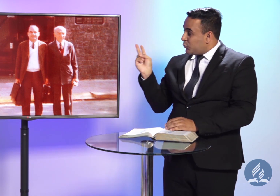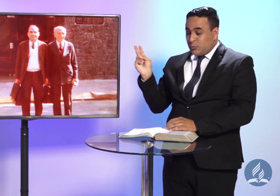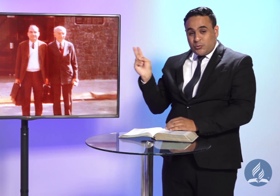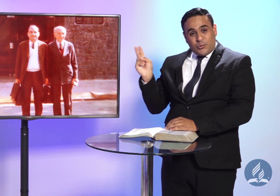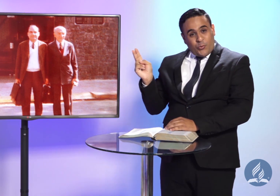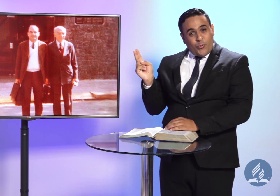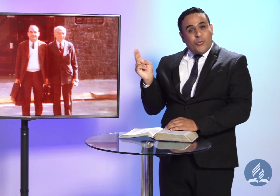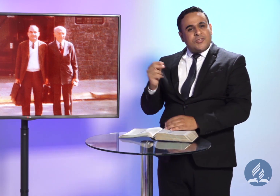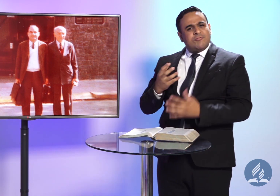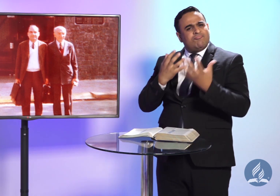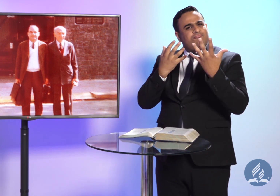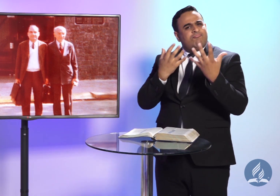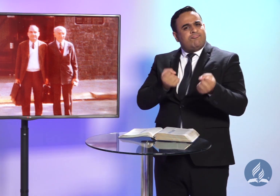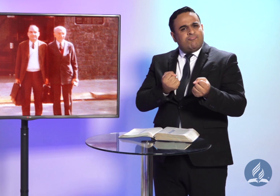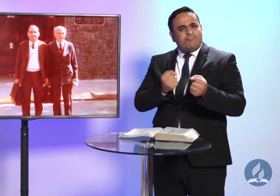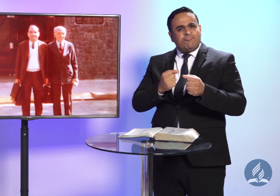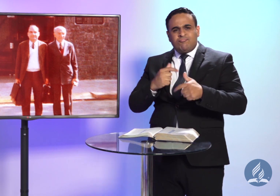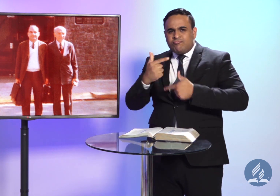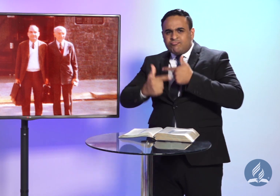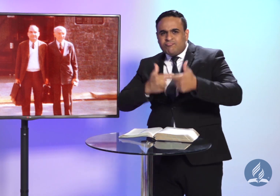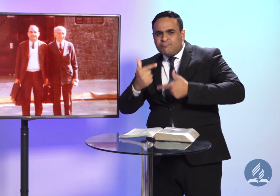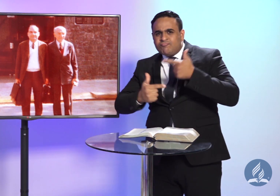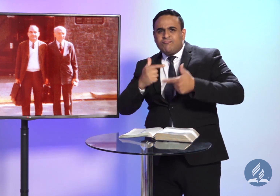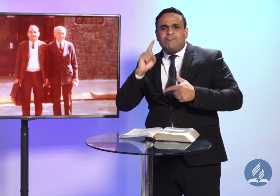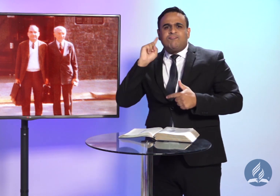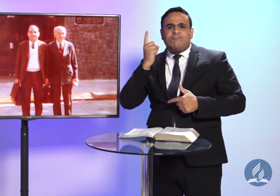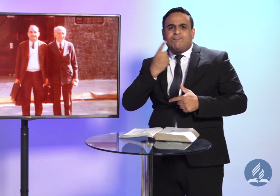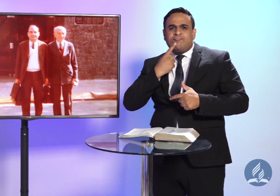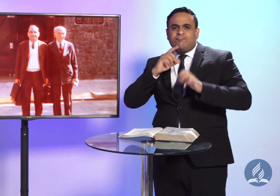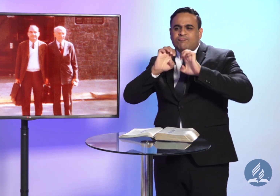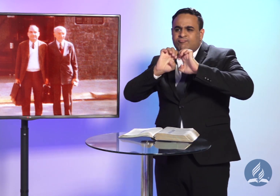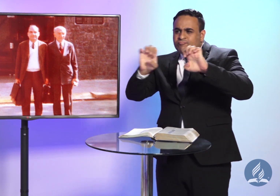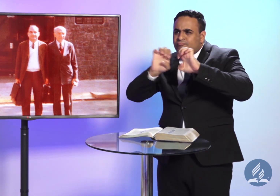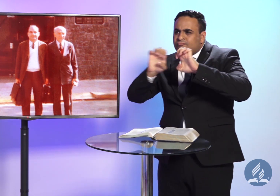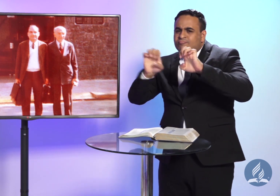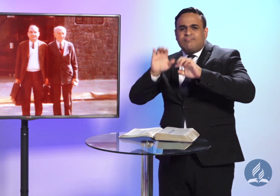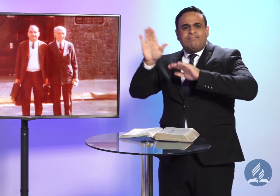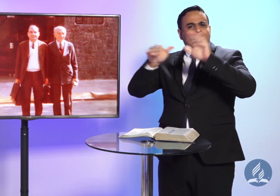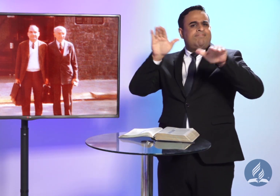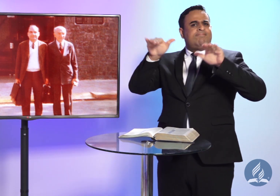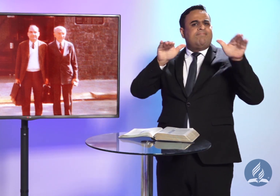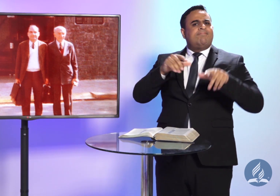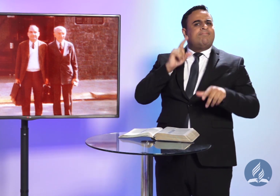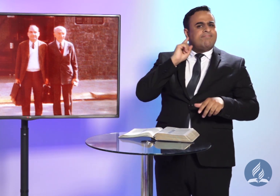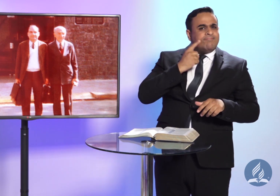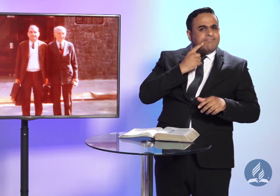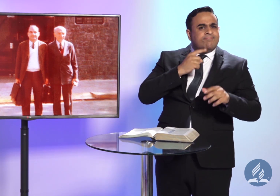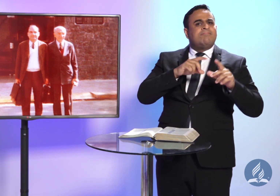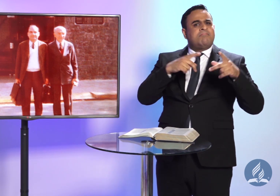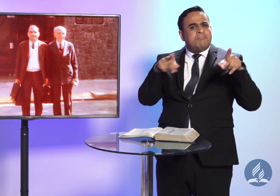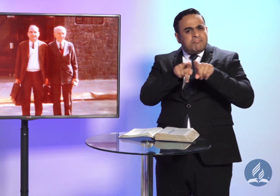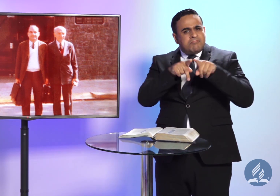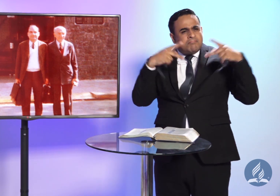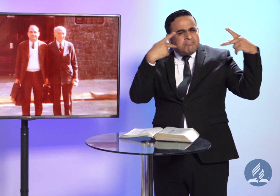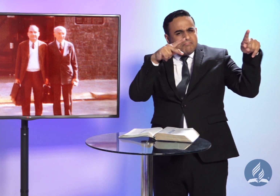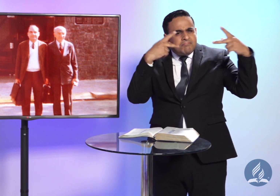ensinar a palavra de Deus a outros surdos, a outras pessoas. E outros surdos aceitaram ir